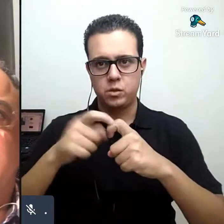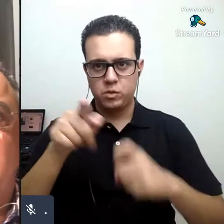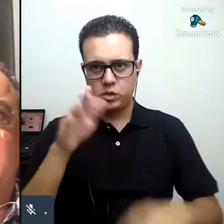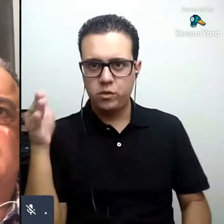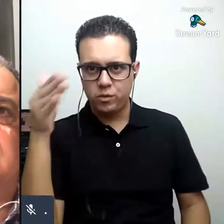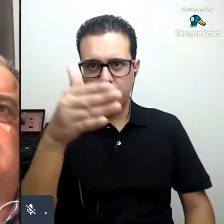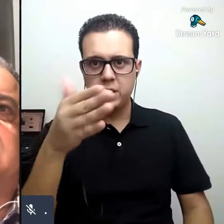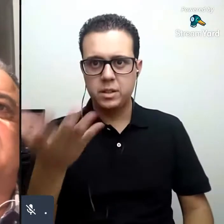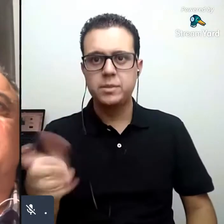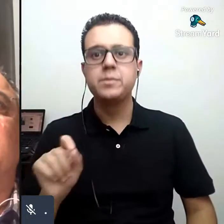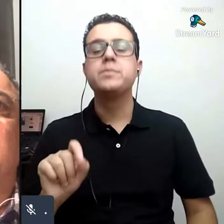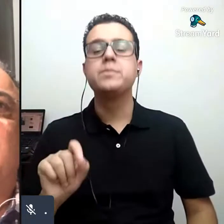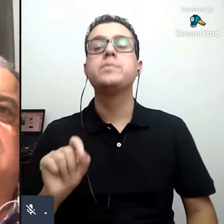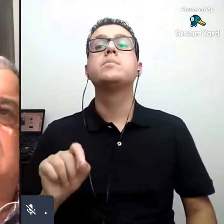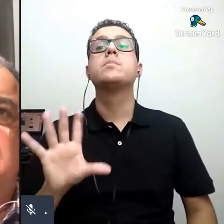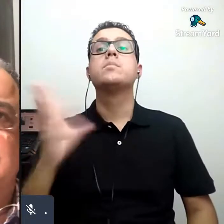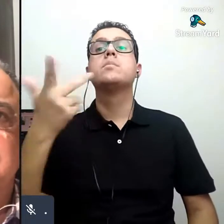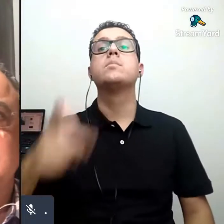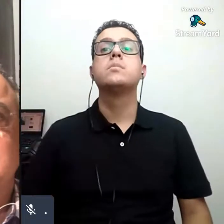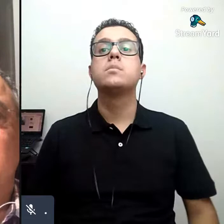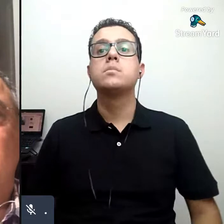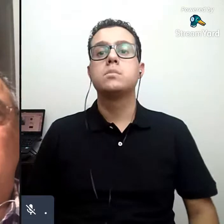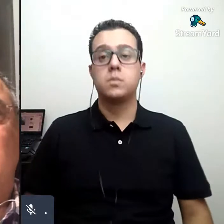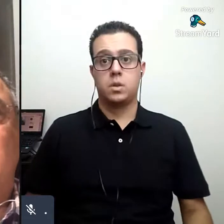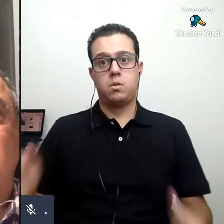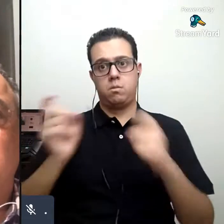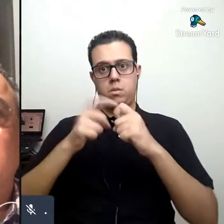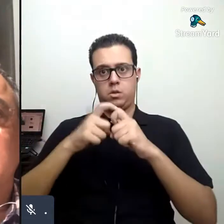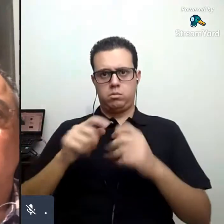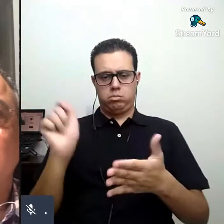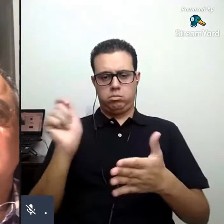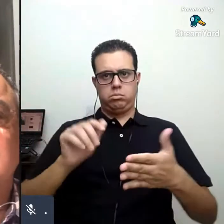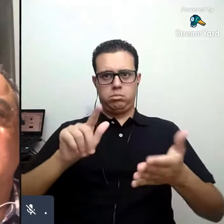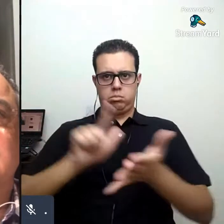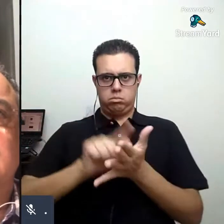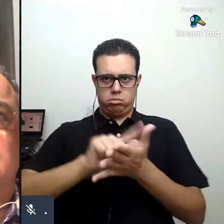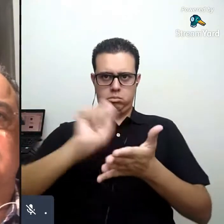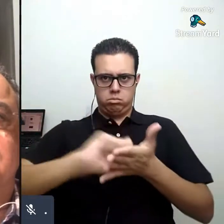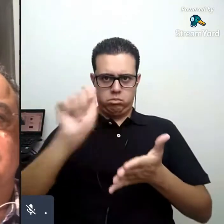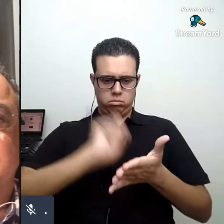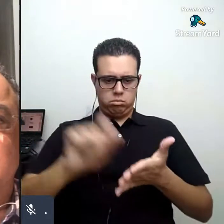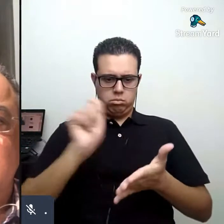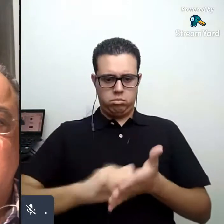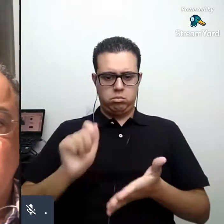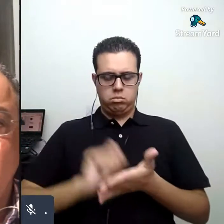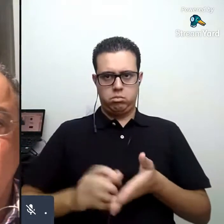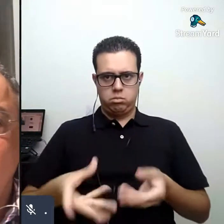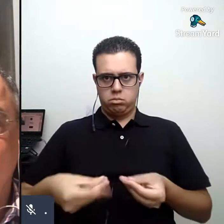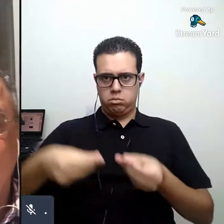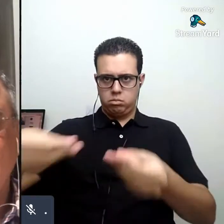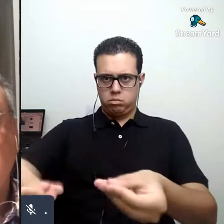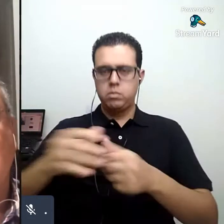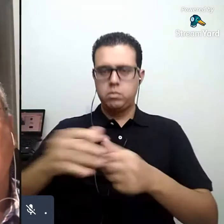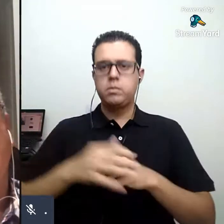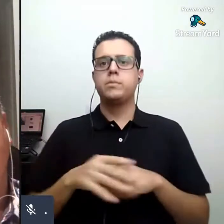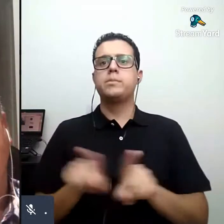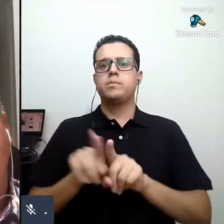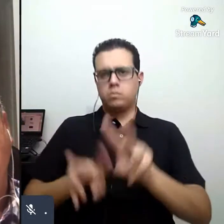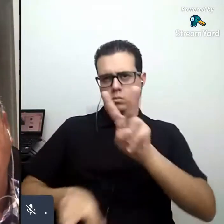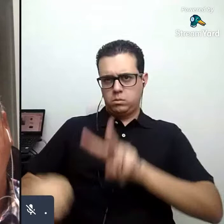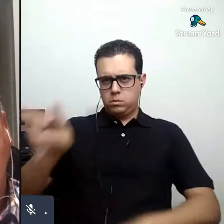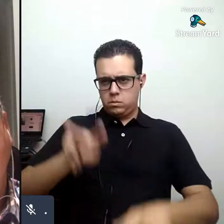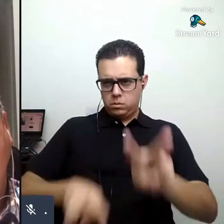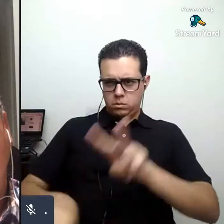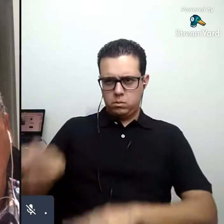médico vai prescrever uma receita, aí ele vai fazer alguns exames. Ou se você